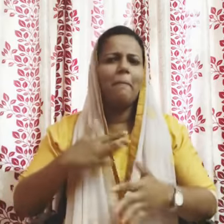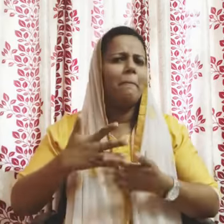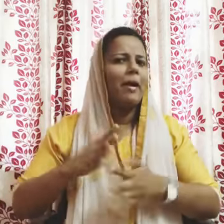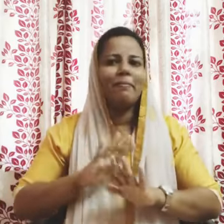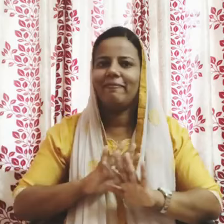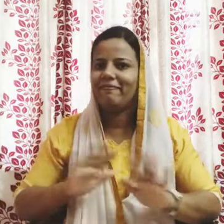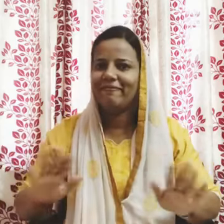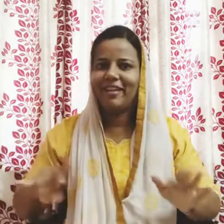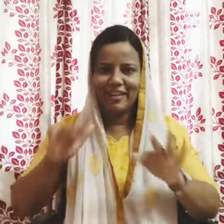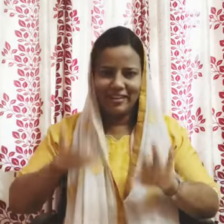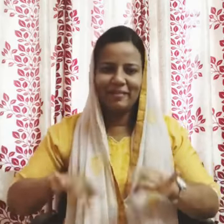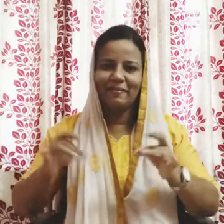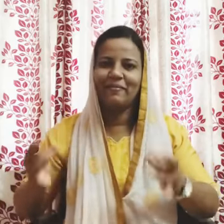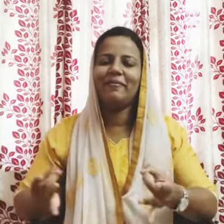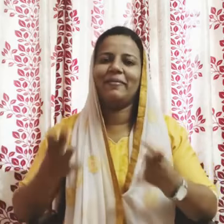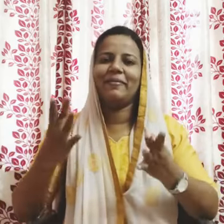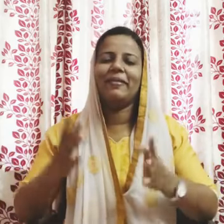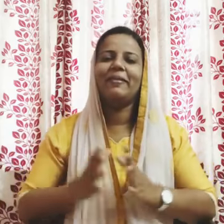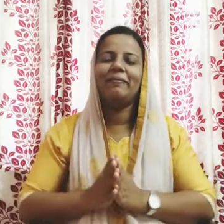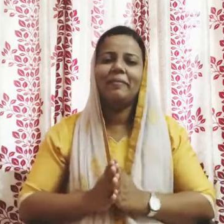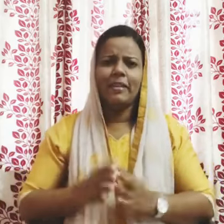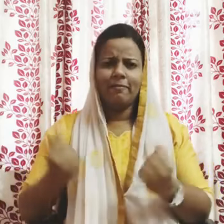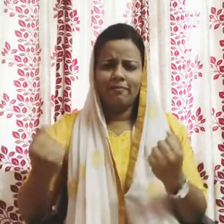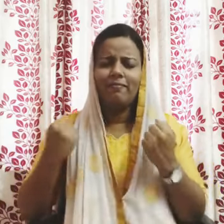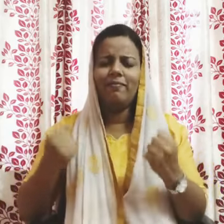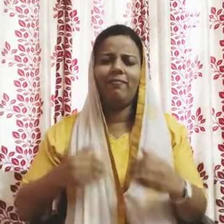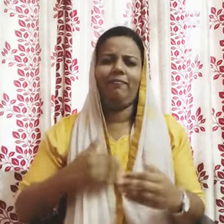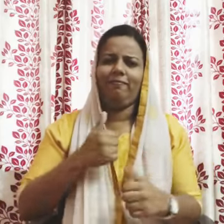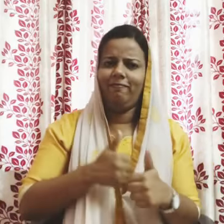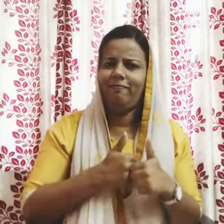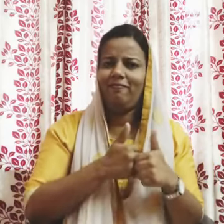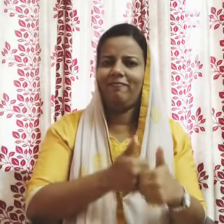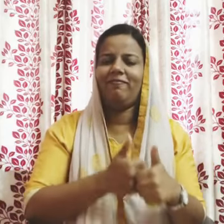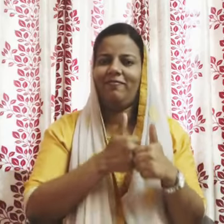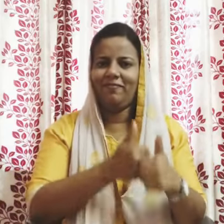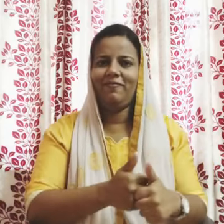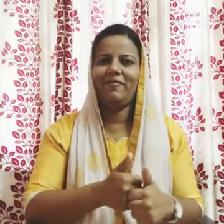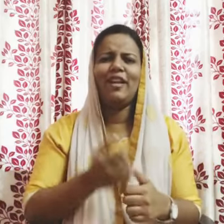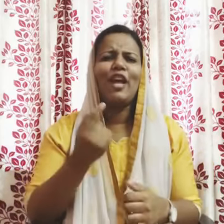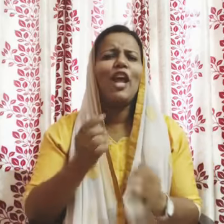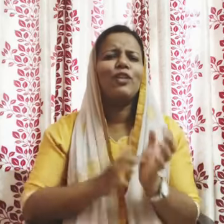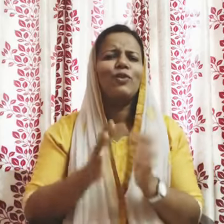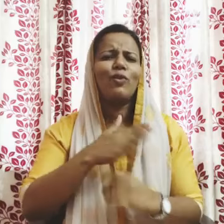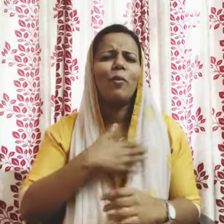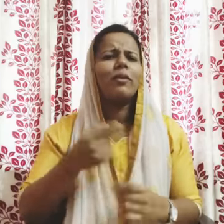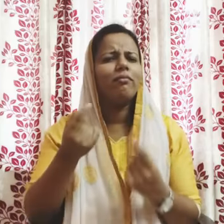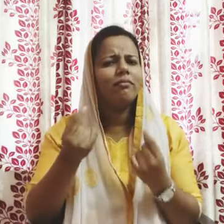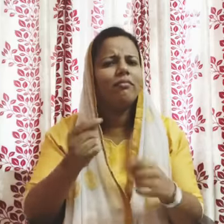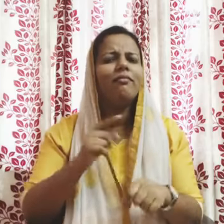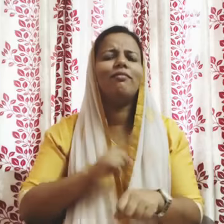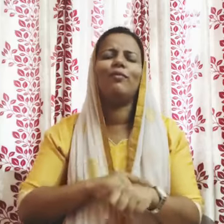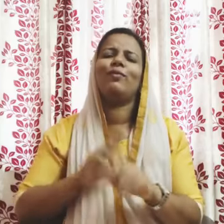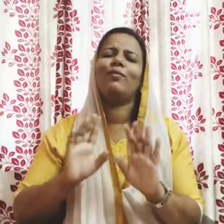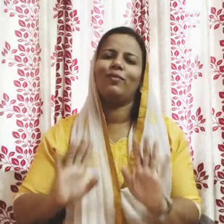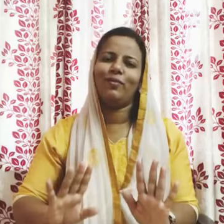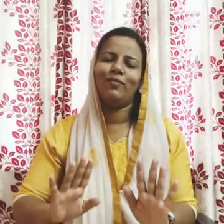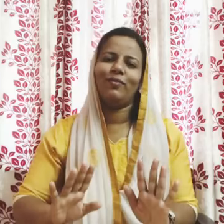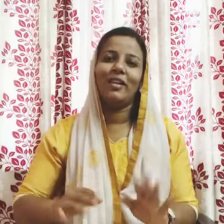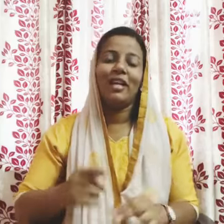പറയുന്നു, ഭയപ്പെടേണ്ട. അതുകൊണ്ട് ഇന്ന് പകൽക്കാലം ധൈര്യമായിട്ട് മുന്നിറക്കി. അവന്റെ കോപം എത്ര നേരത്തേക്കേ ഉള്ളൂ? ക്ഷണനേരത്തേക്കേ ഉള്ളൂ.